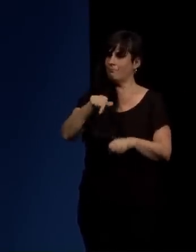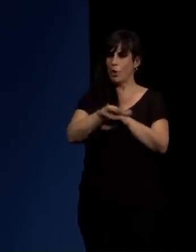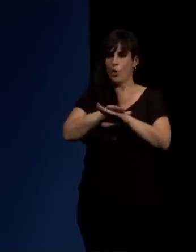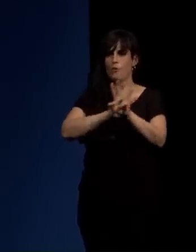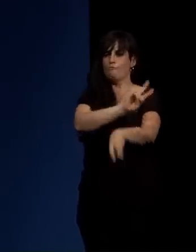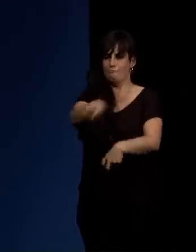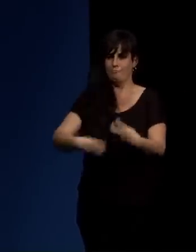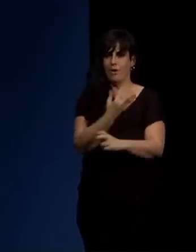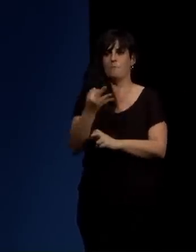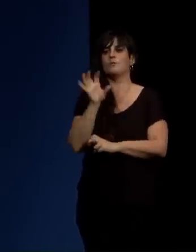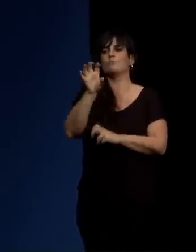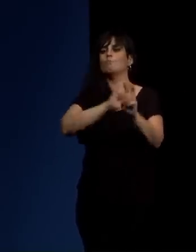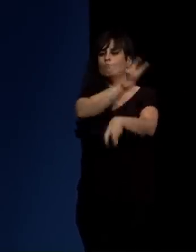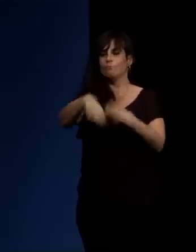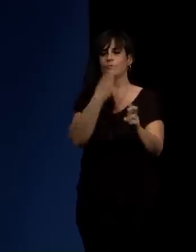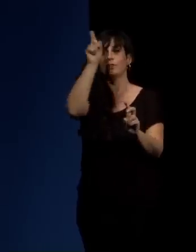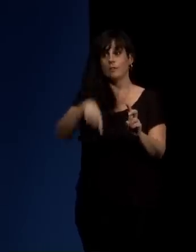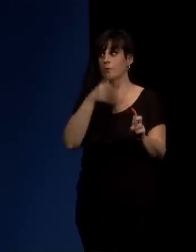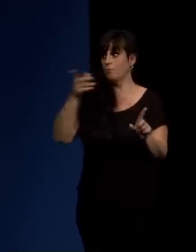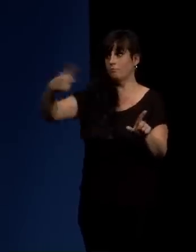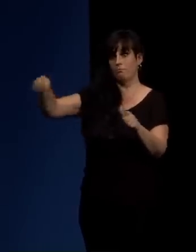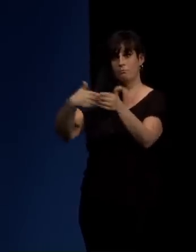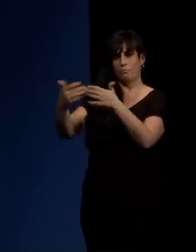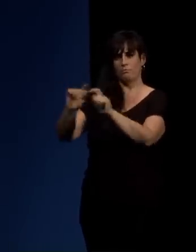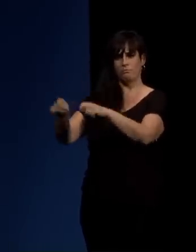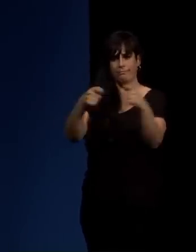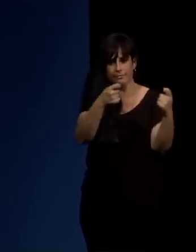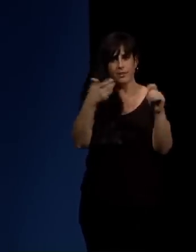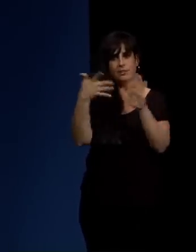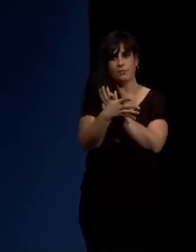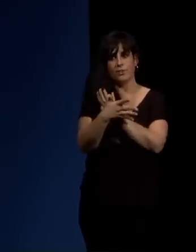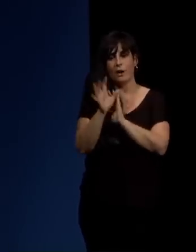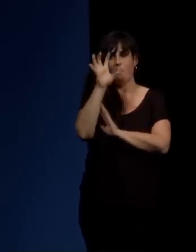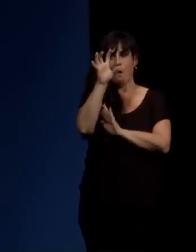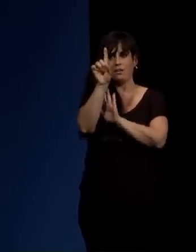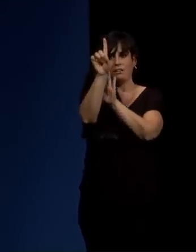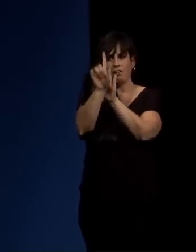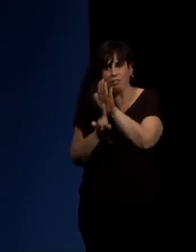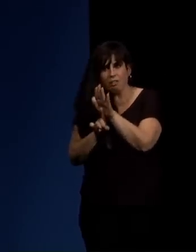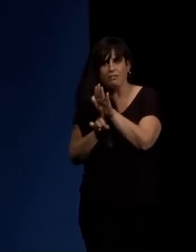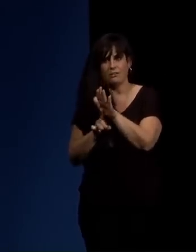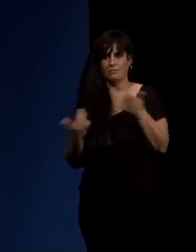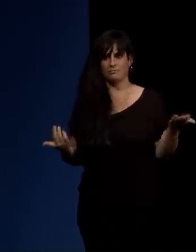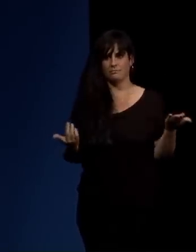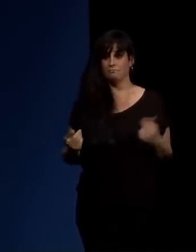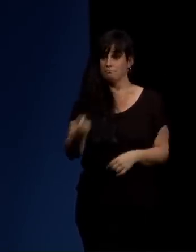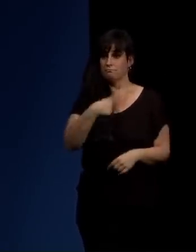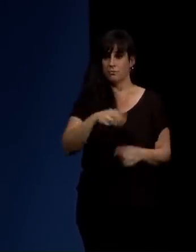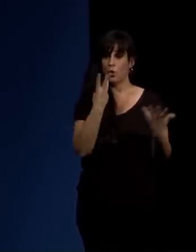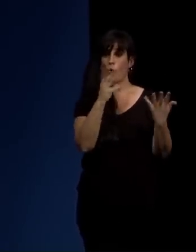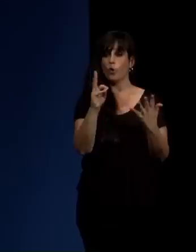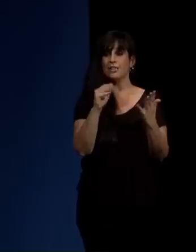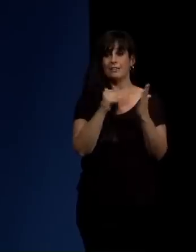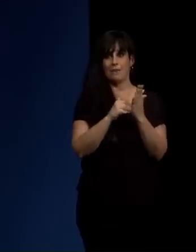este país. Destruiu tanto o país que o país minguou durante estes anos. Somos 80.000